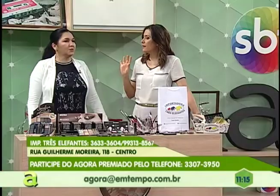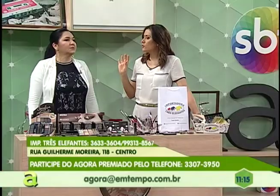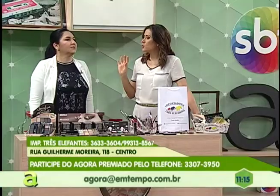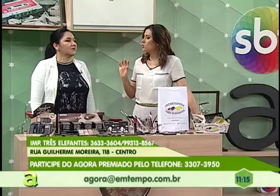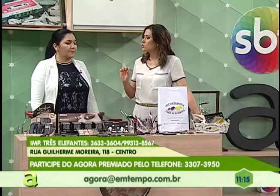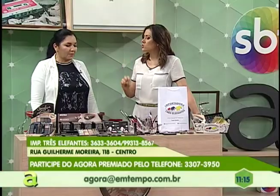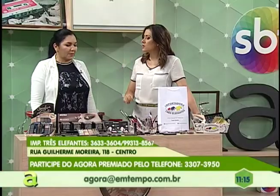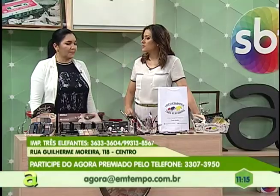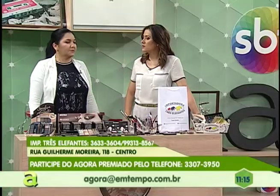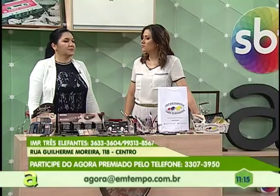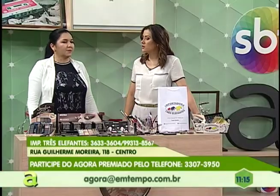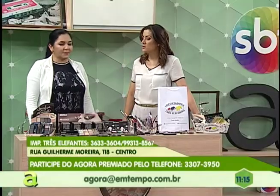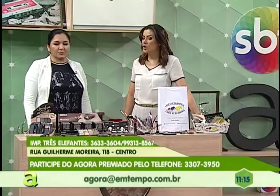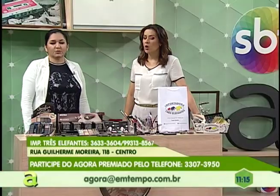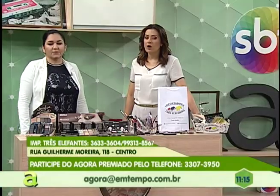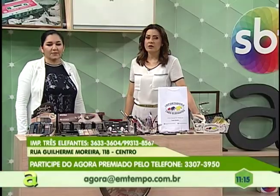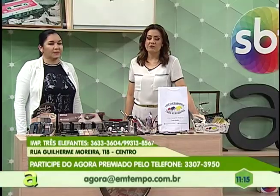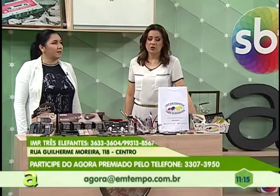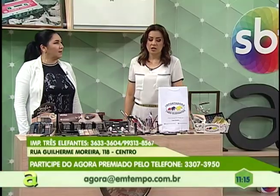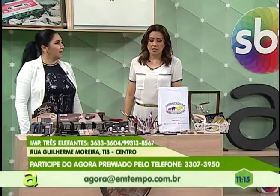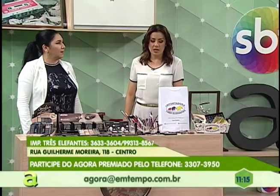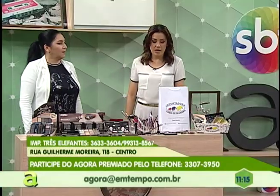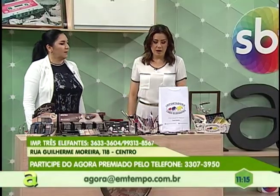os produtos da 3 Elefantes. Qual é o telefone que tem que ligar?